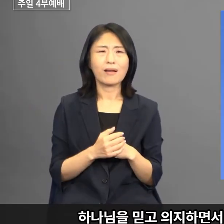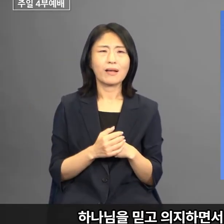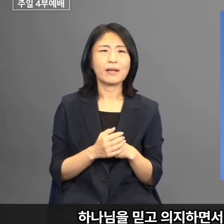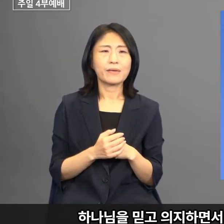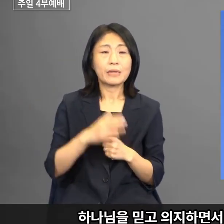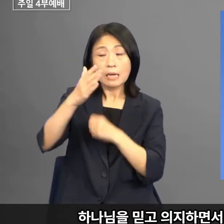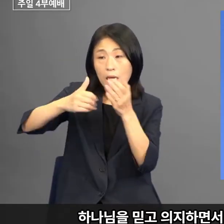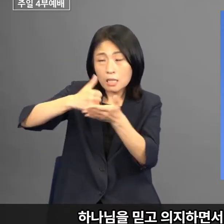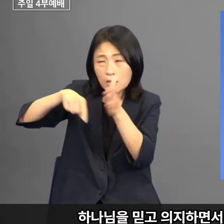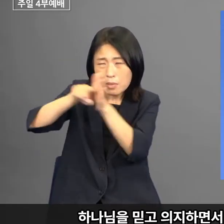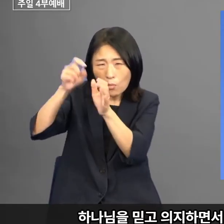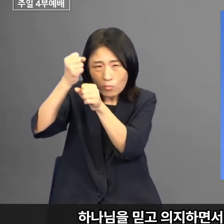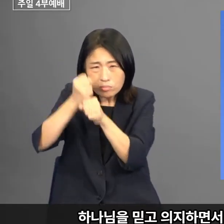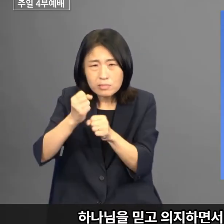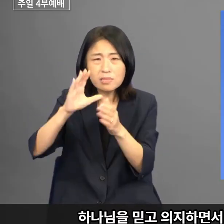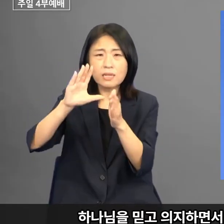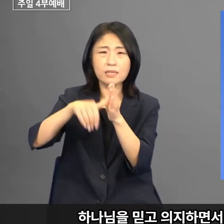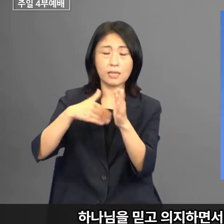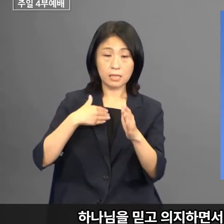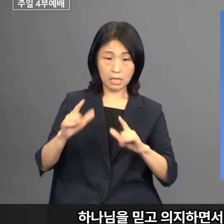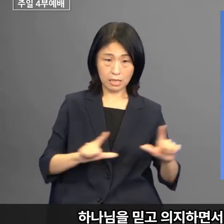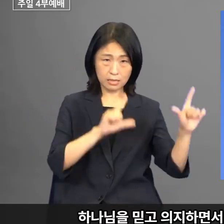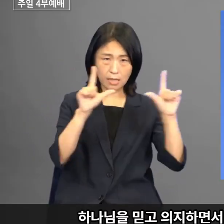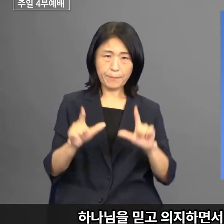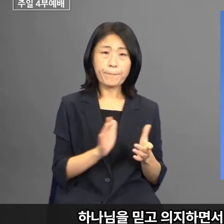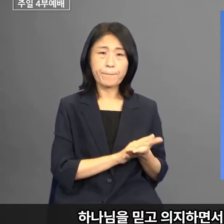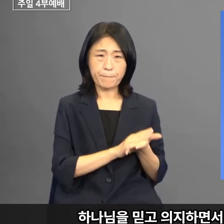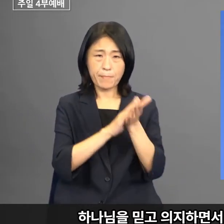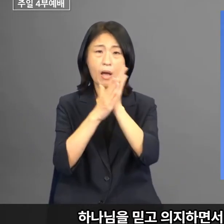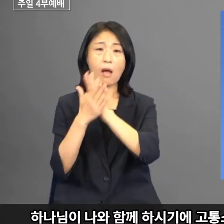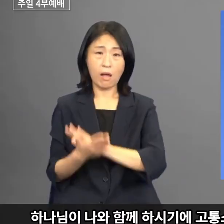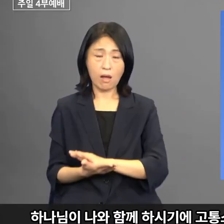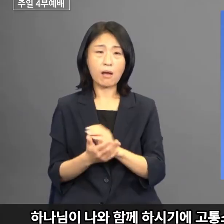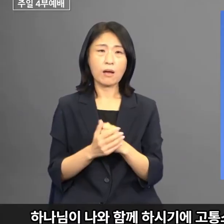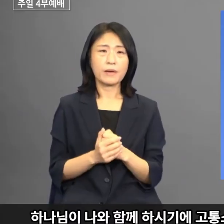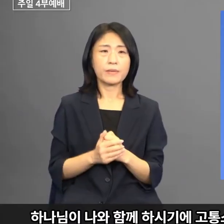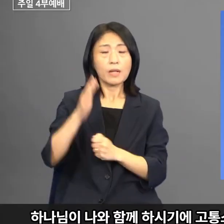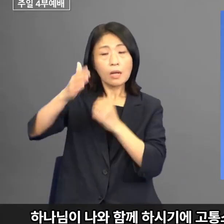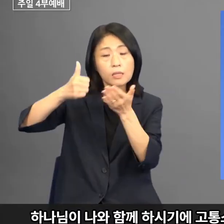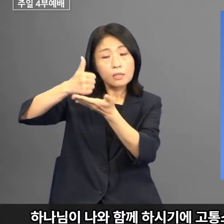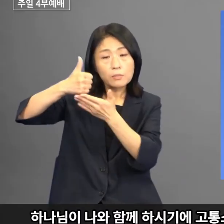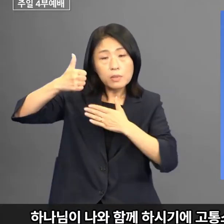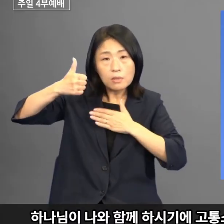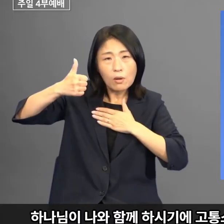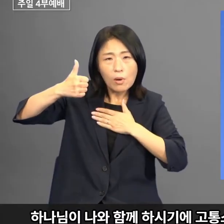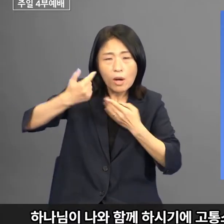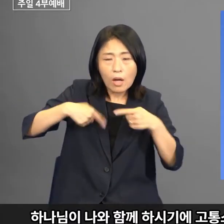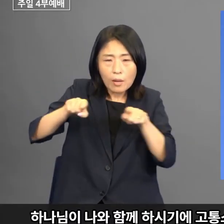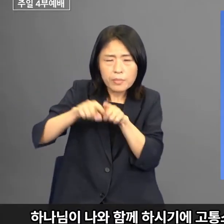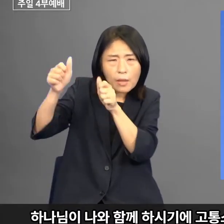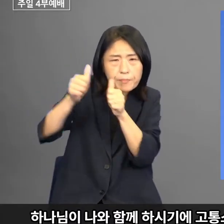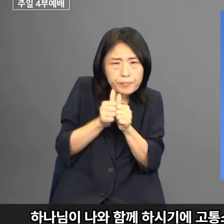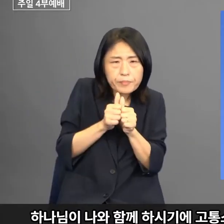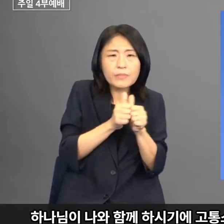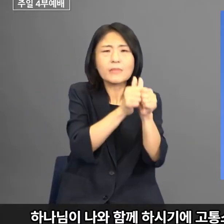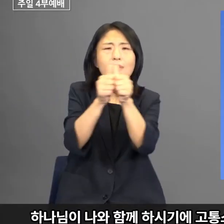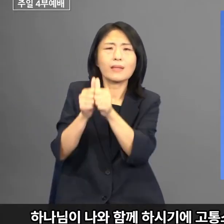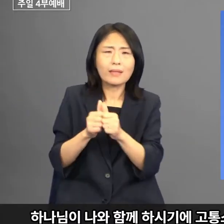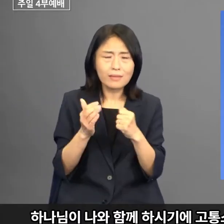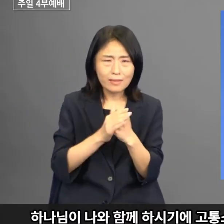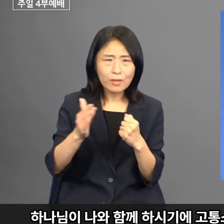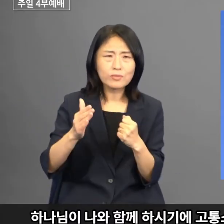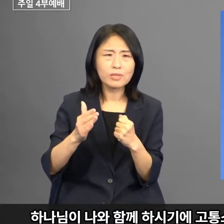믿고 의지하면서 제 삶은 완전히 달라졌습니다. 하나님이 나와 함께 하시기에